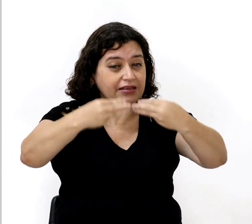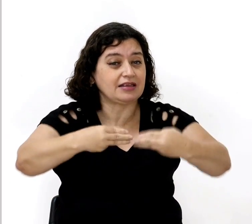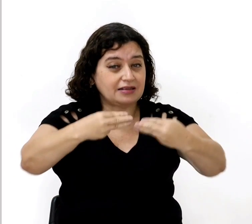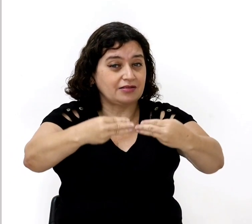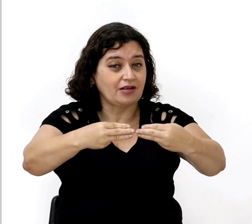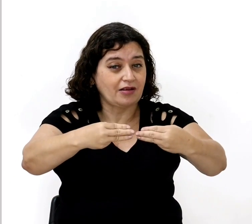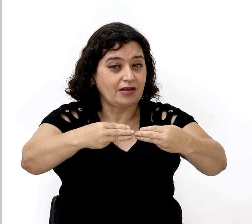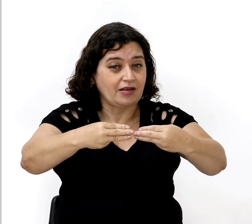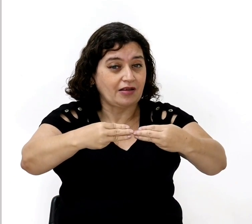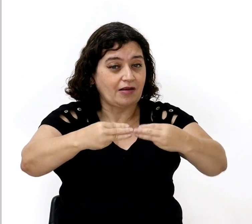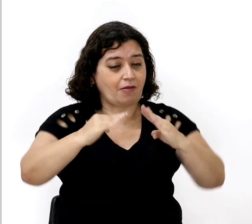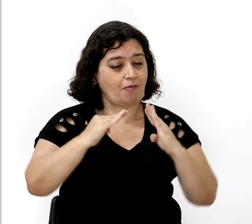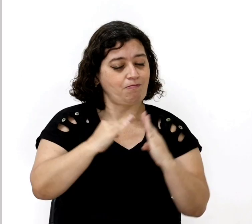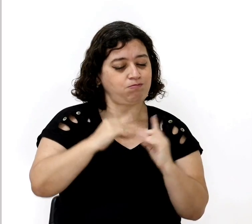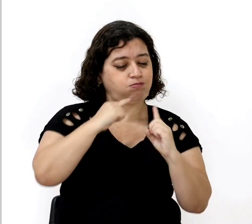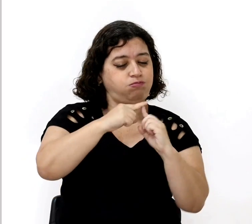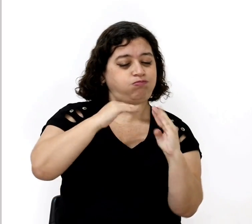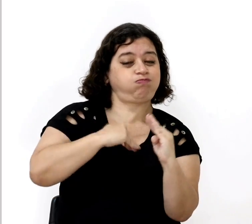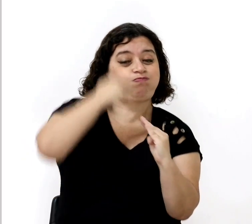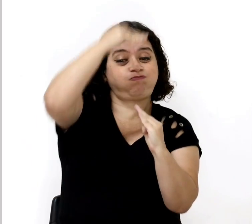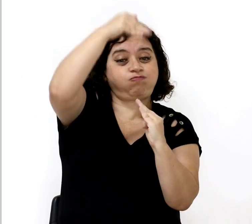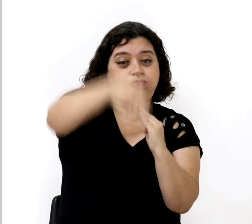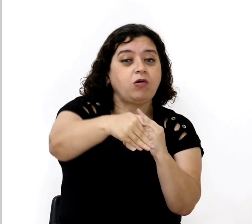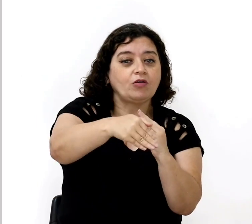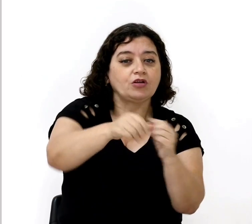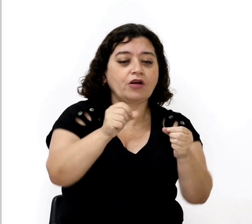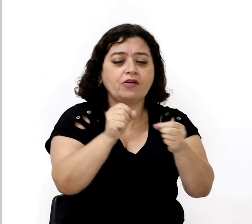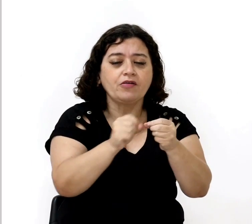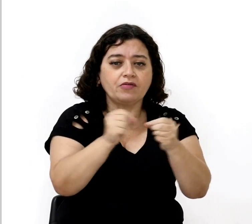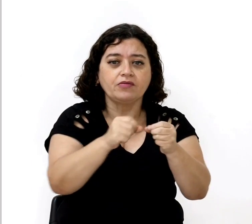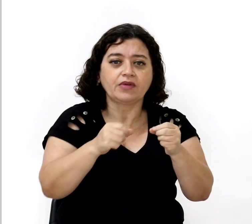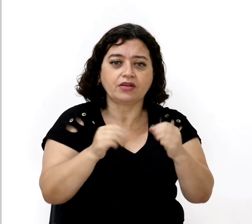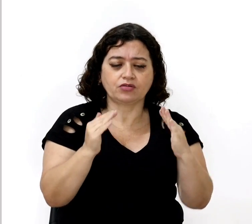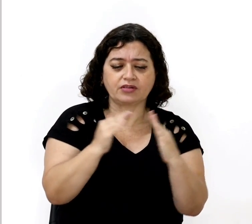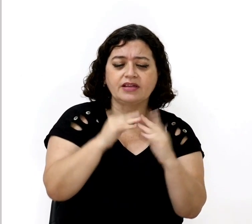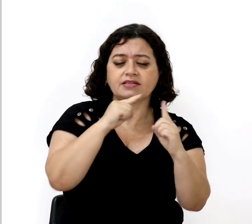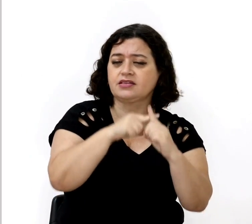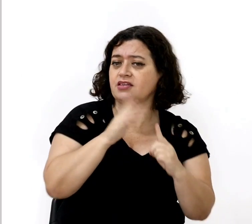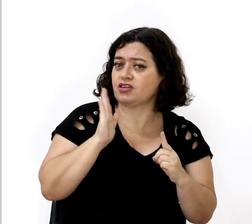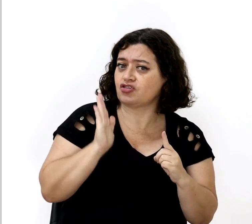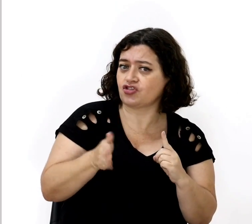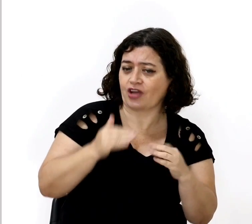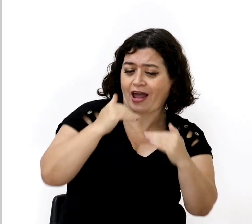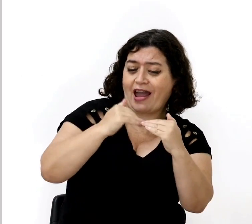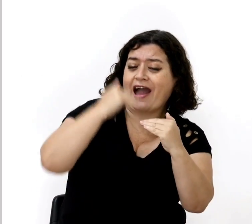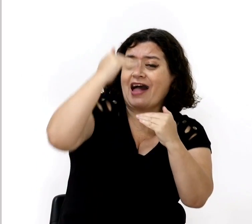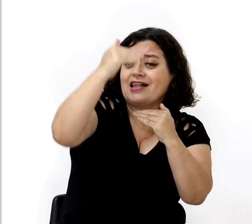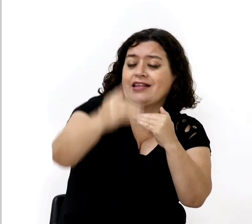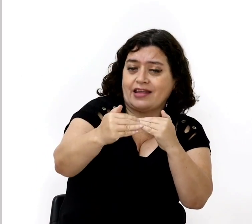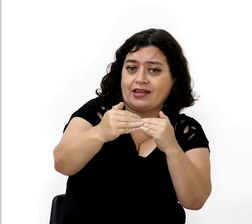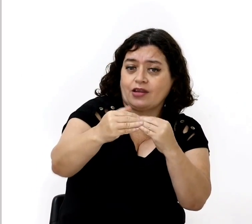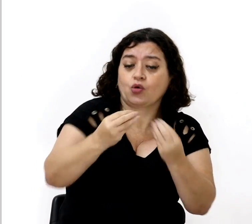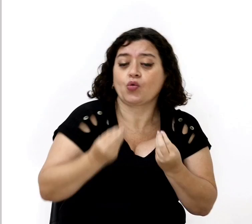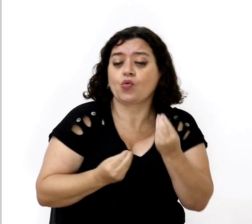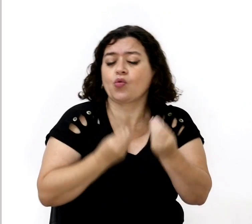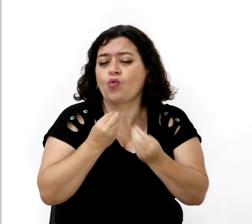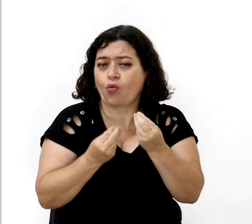ministerialmente para além daquilo que já é feito nas nossas igrejas locais. Como